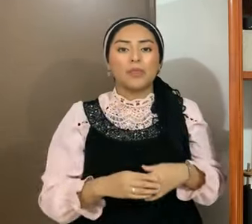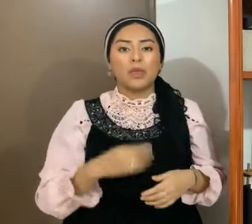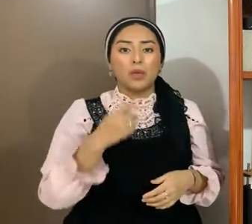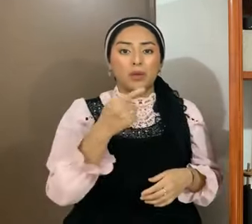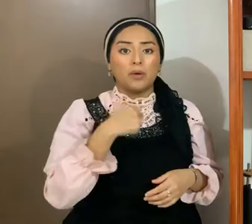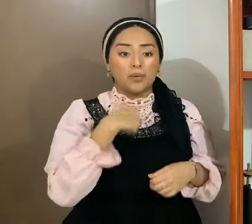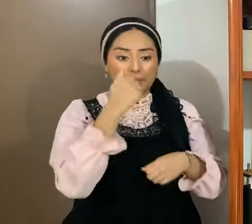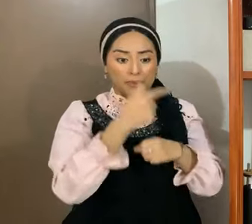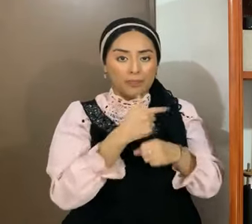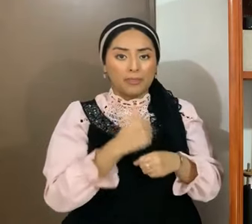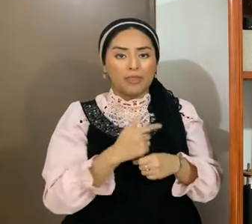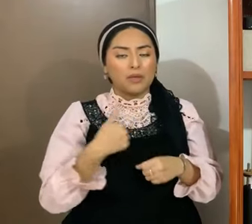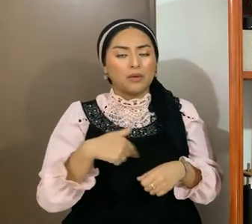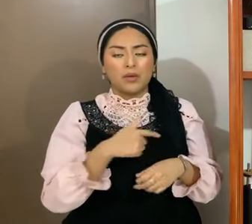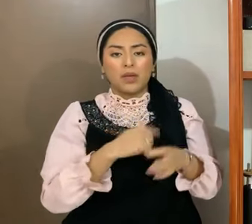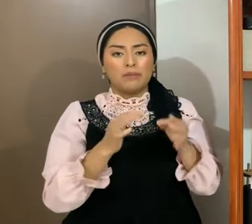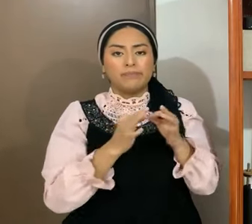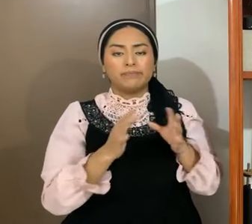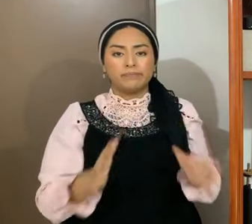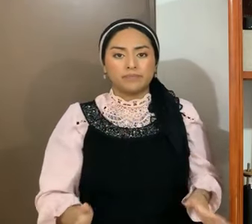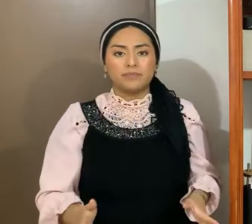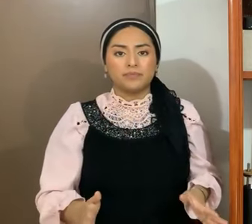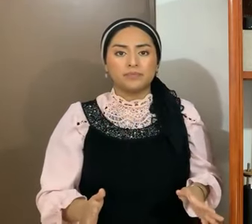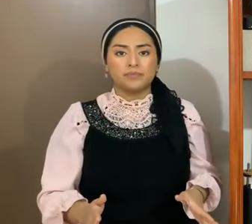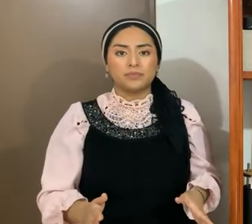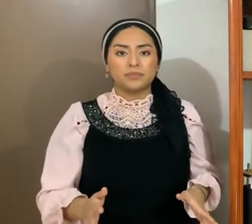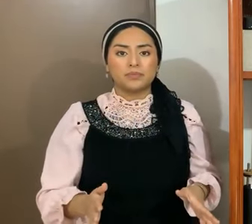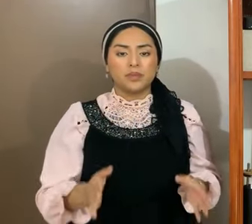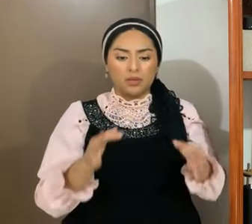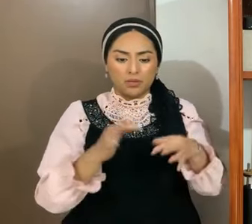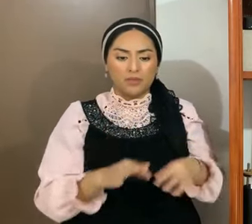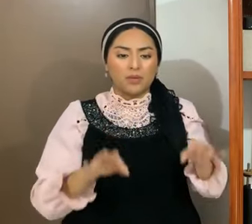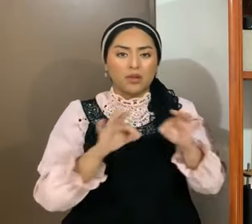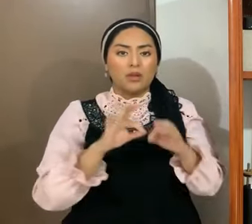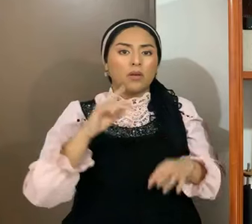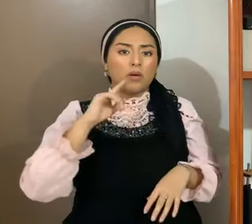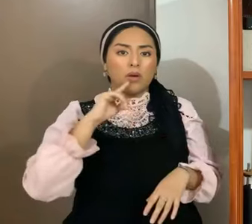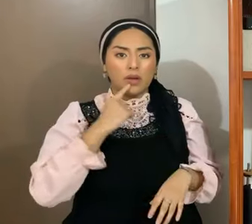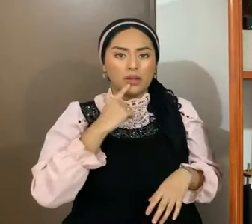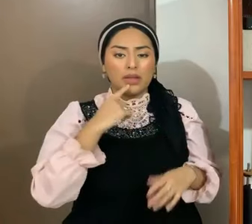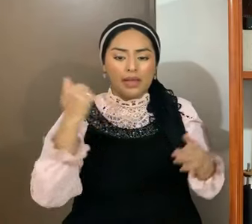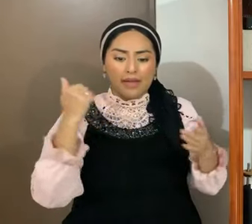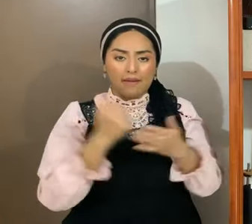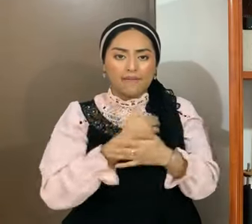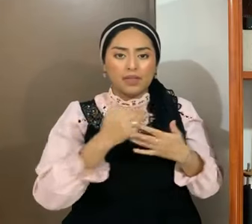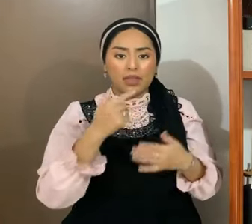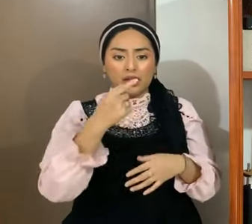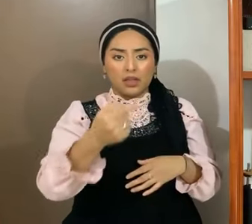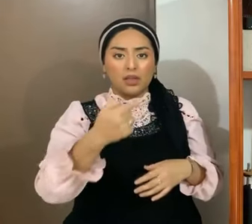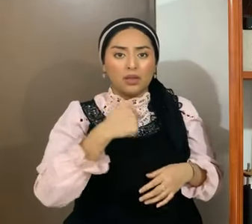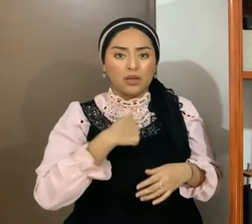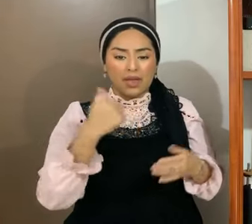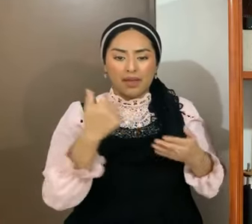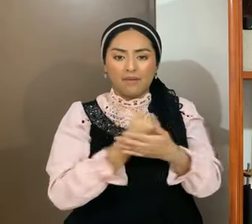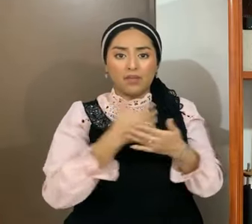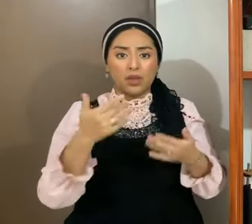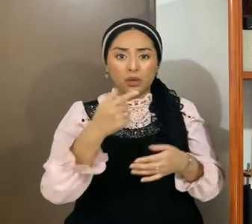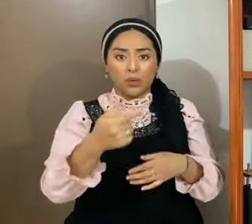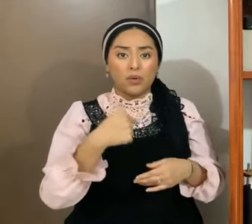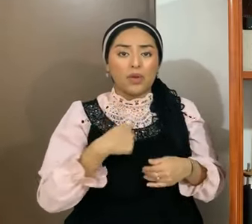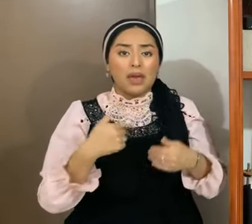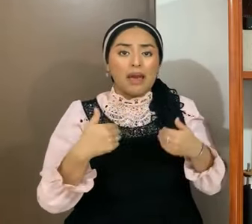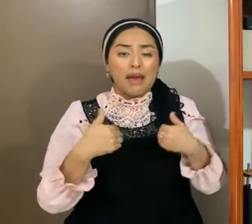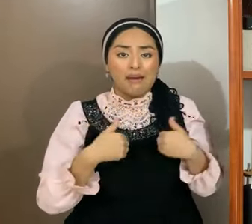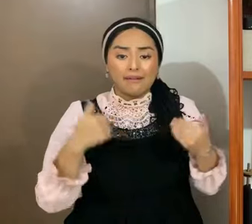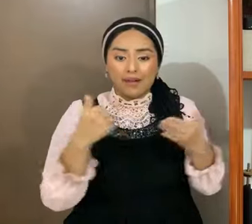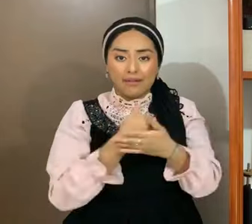amados hermanos, no somos nada. Nada, hay que ser bien sinceros. Todo lo que somos, todo lo que poseemos, todo lo